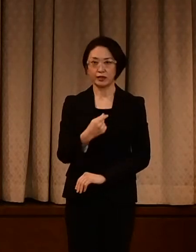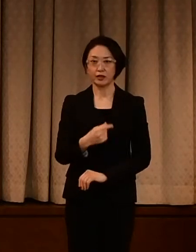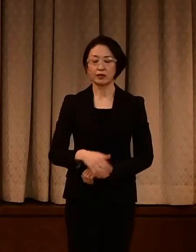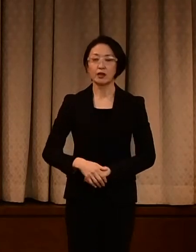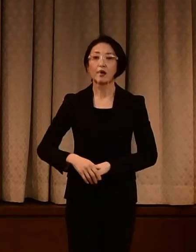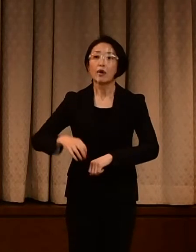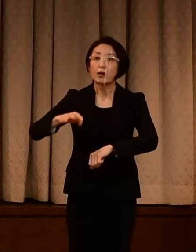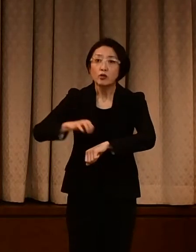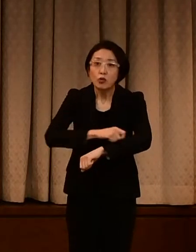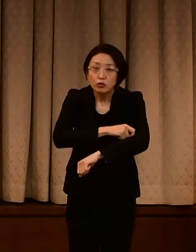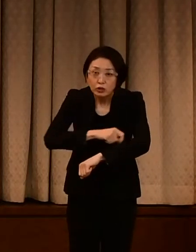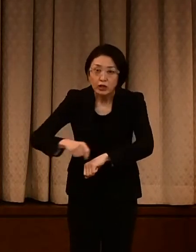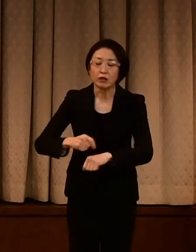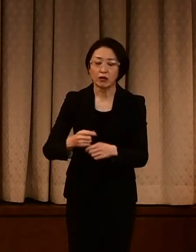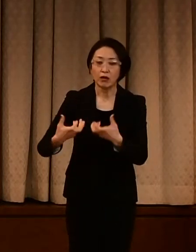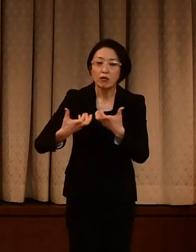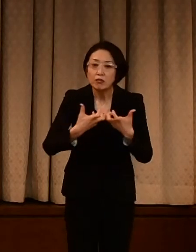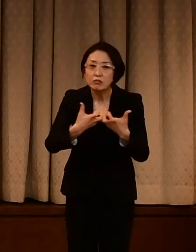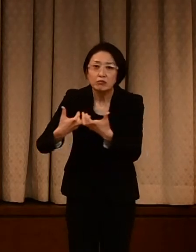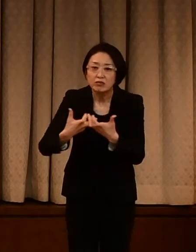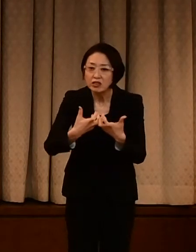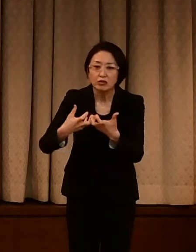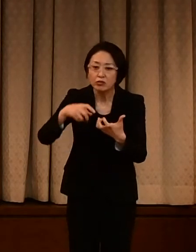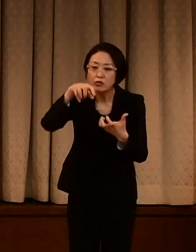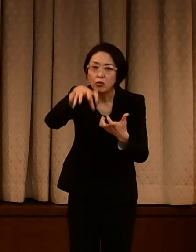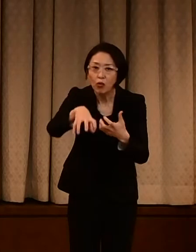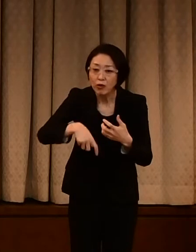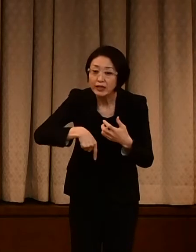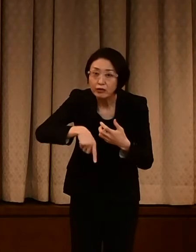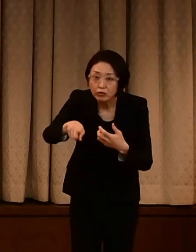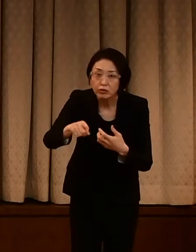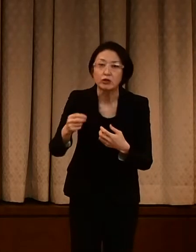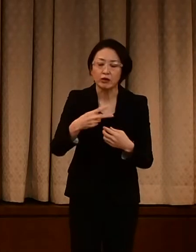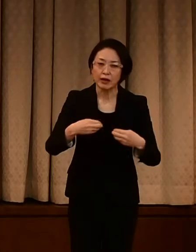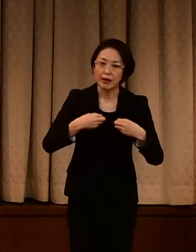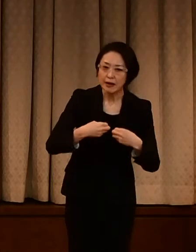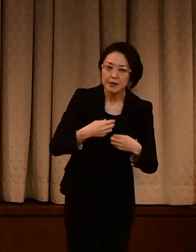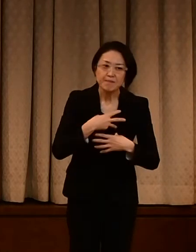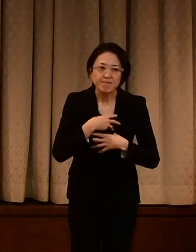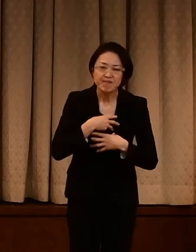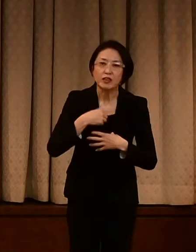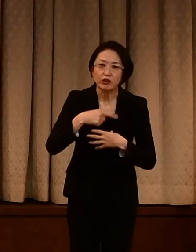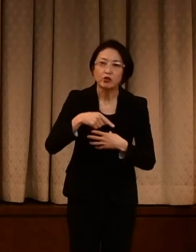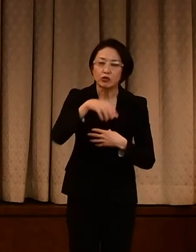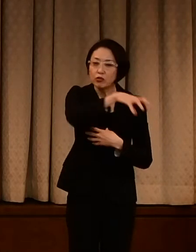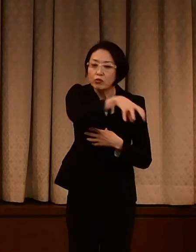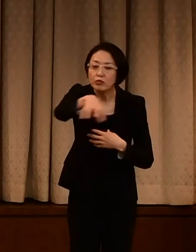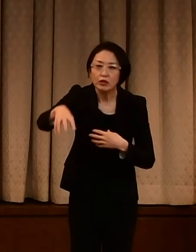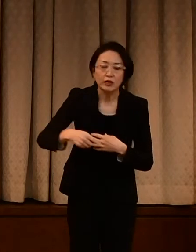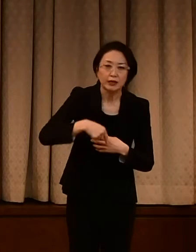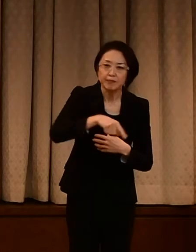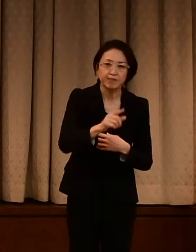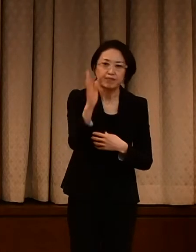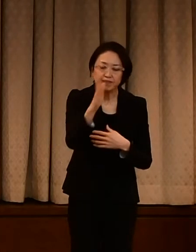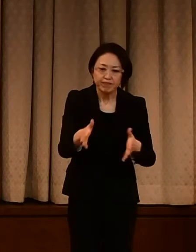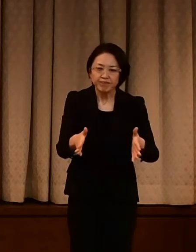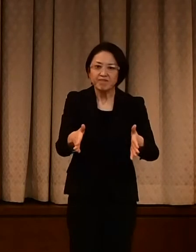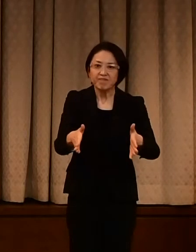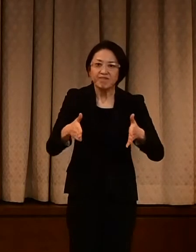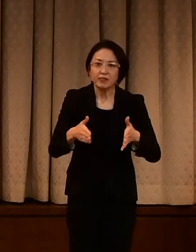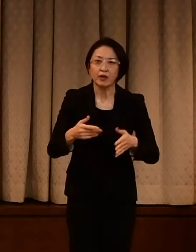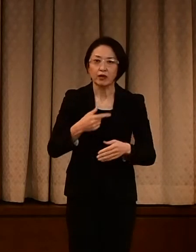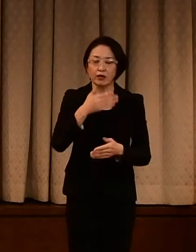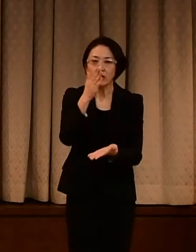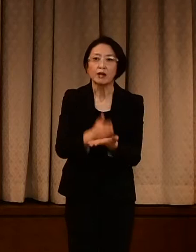に混雑した場所や感染リスクが高い場所への外出を自粛をしていただきたいと思います。特に緊